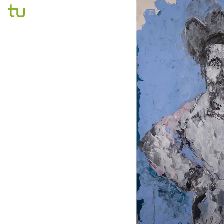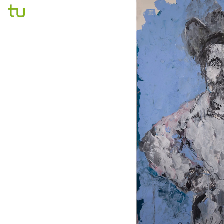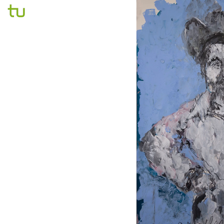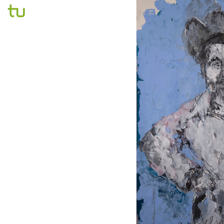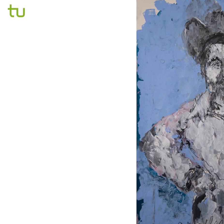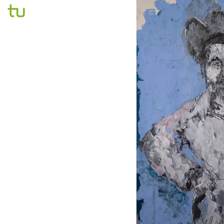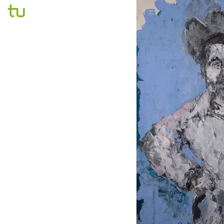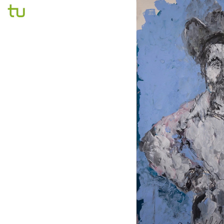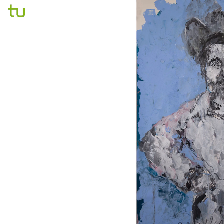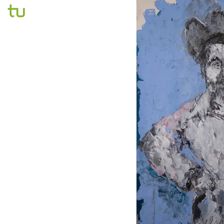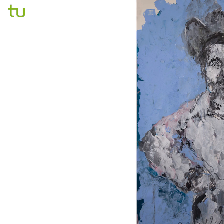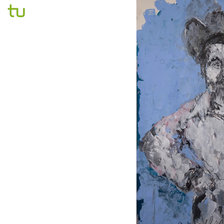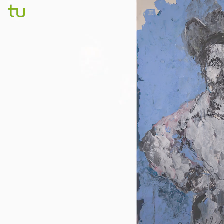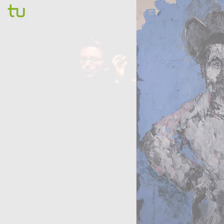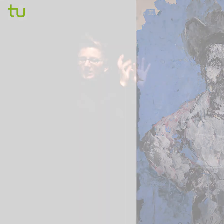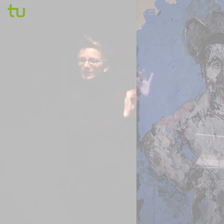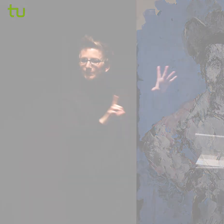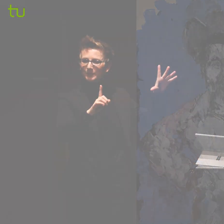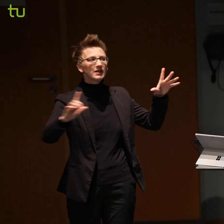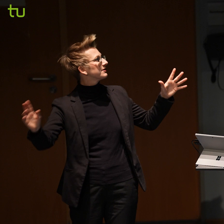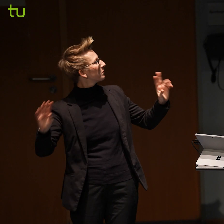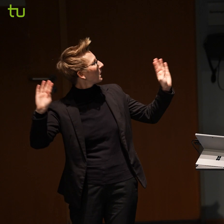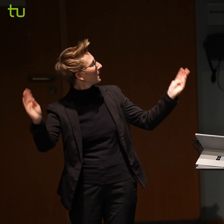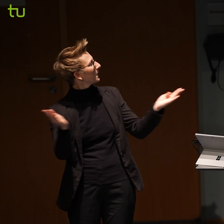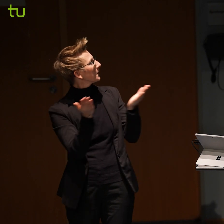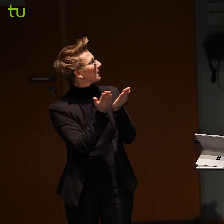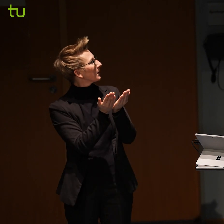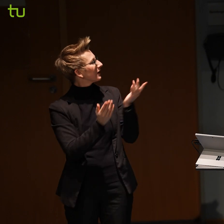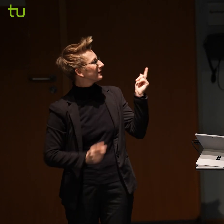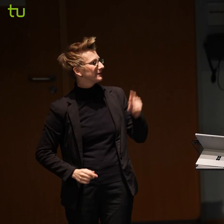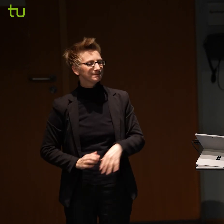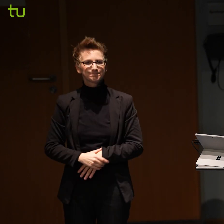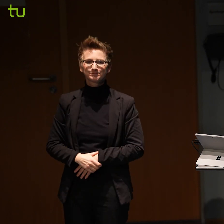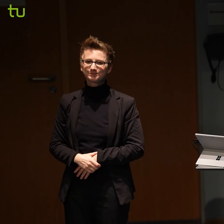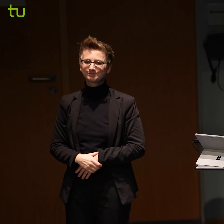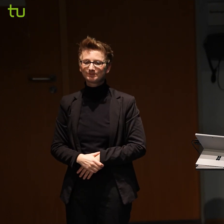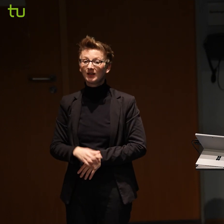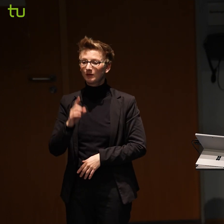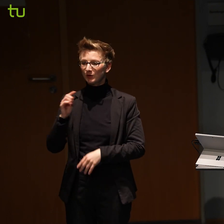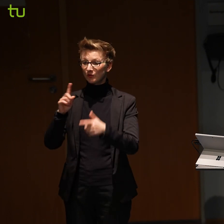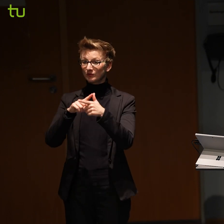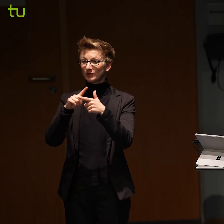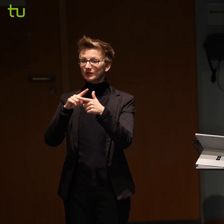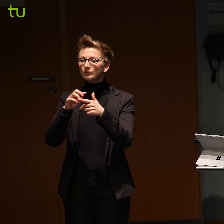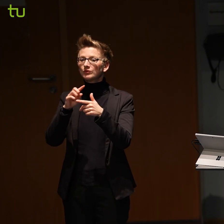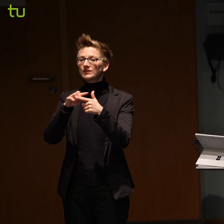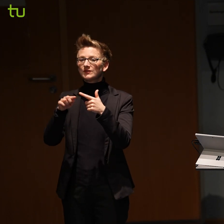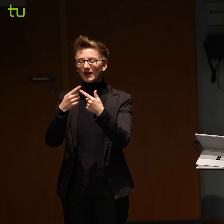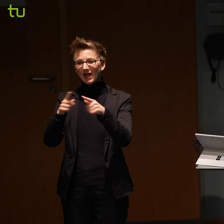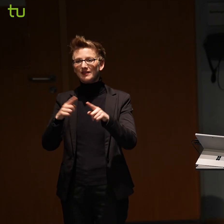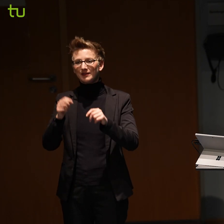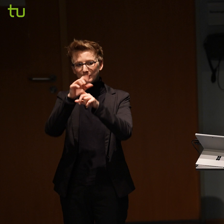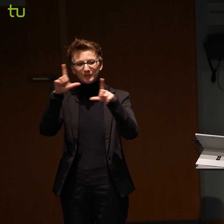zum Stich in der ursprünglichen Ausgabe war. Aber es kamen noch zwei andere in Frage, die ich Ihnen hier